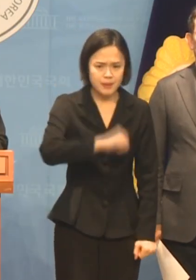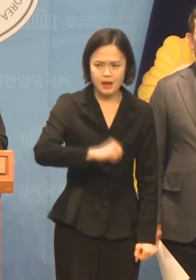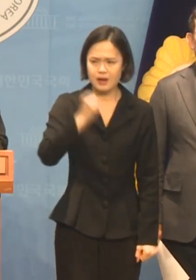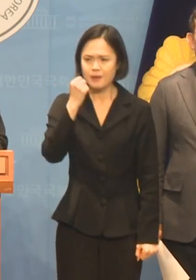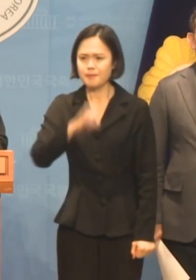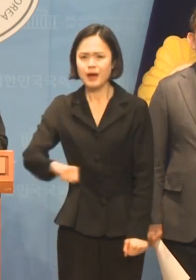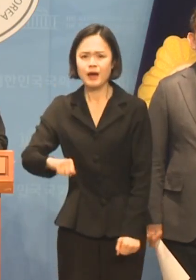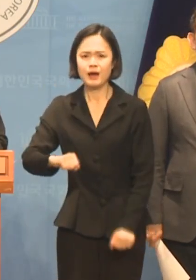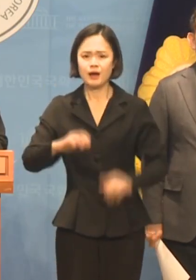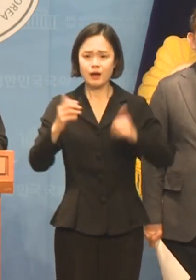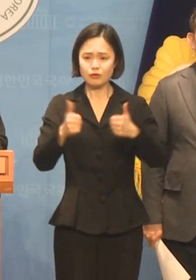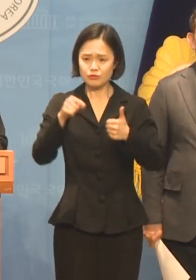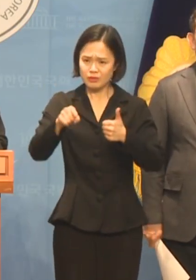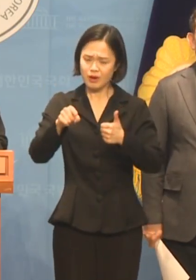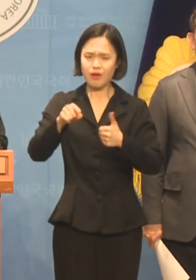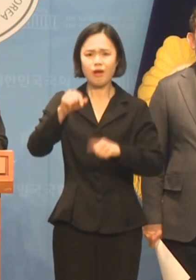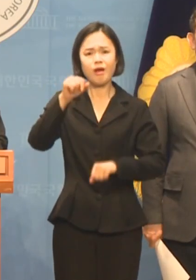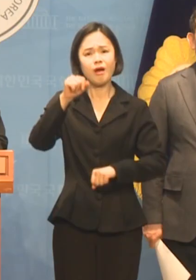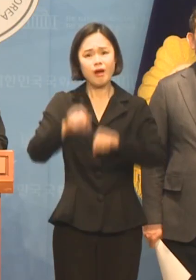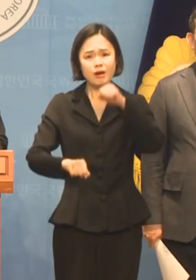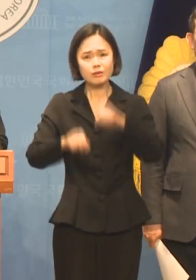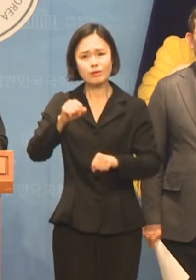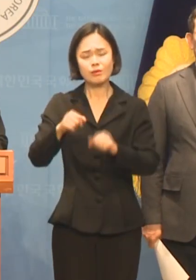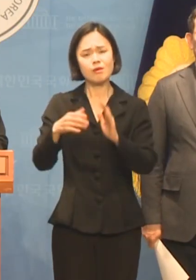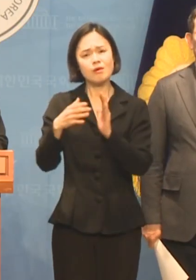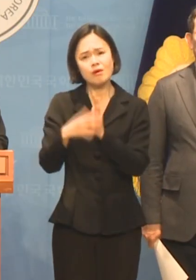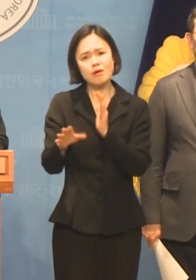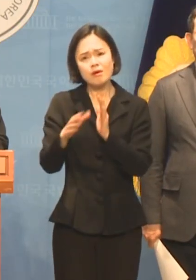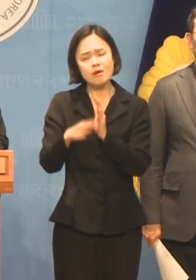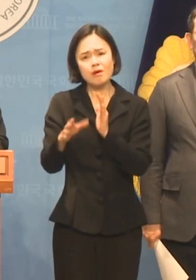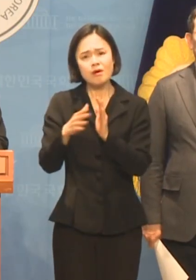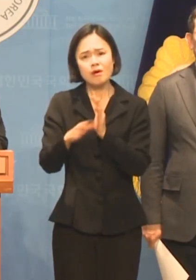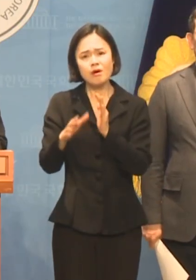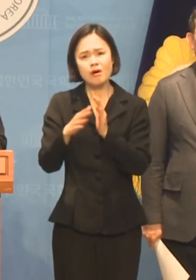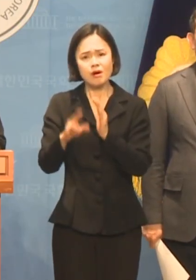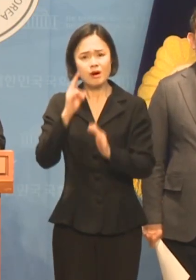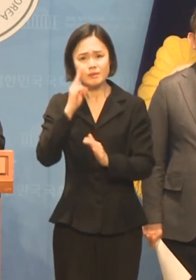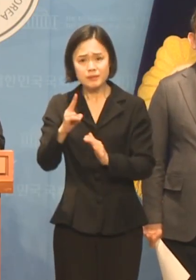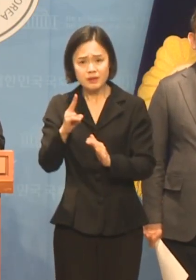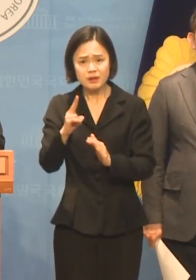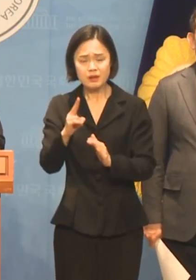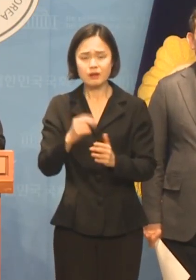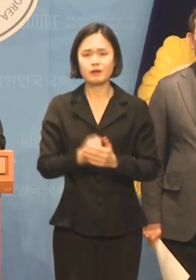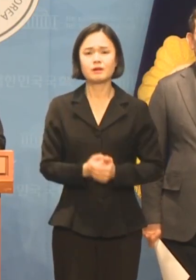질리고 있음이 각종 여론조사 데이터를 통해서 드러나고 있습니다.